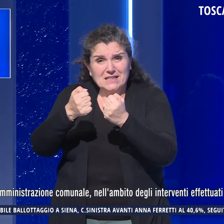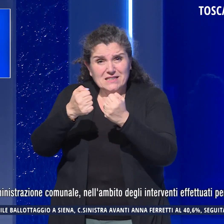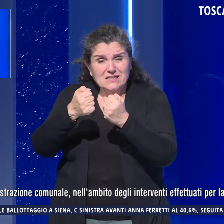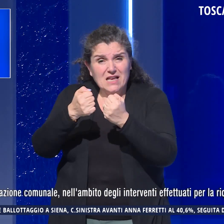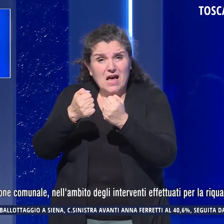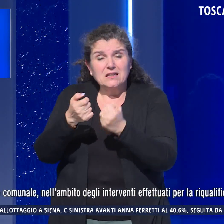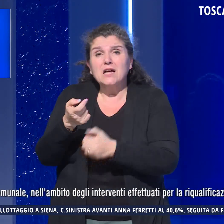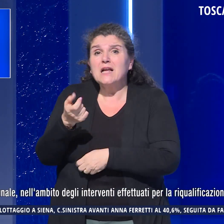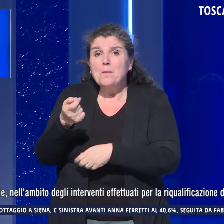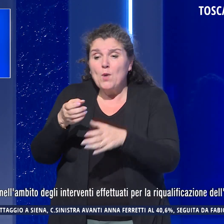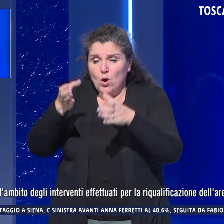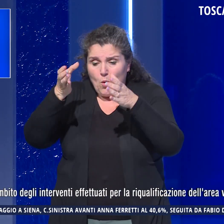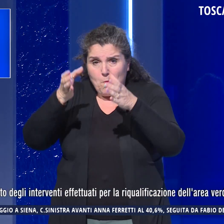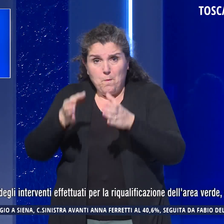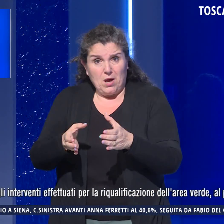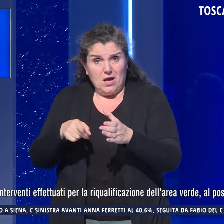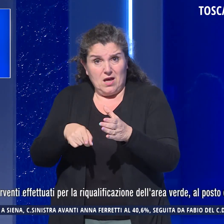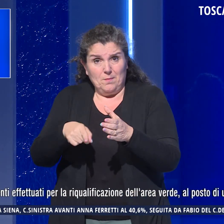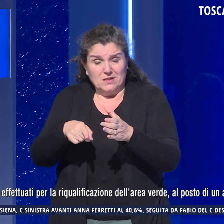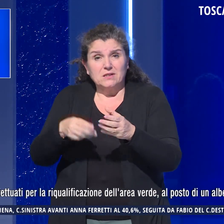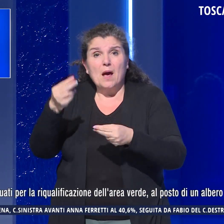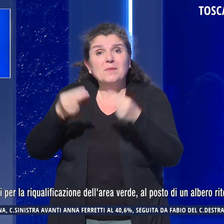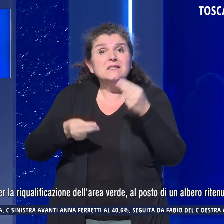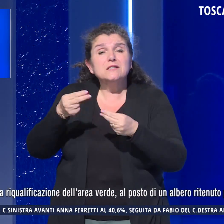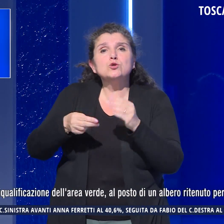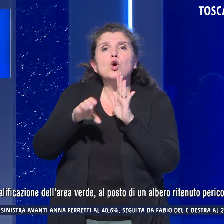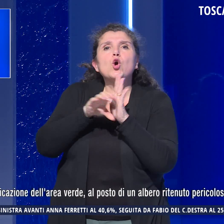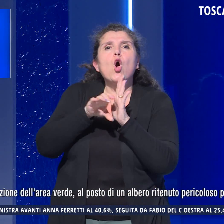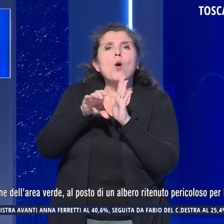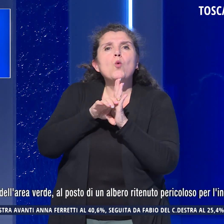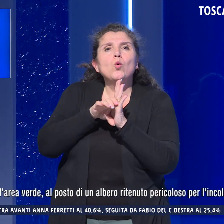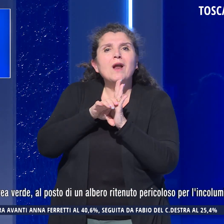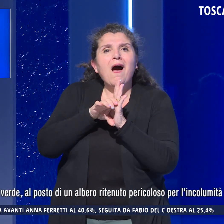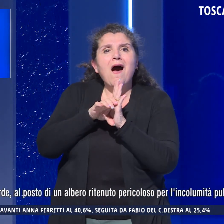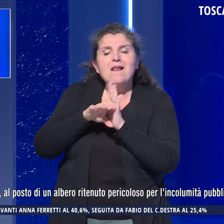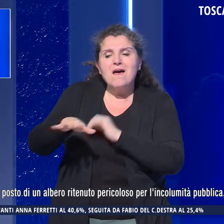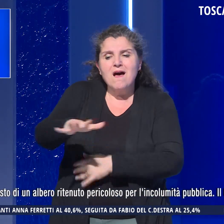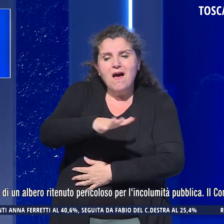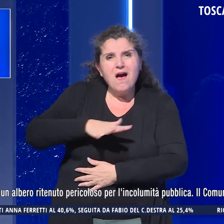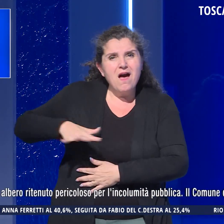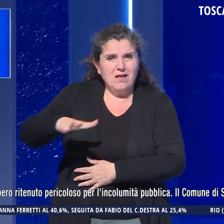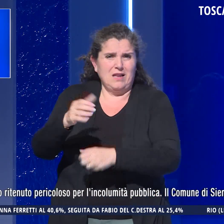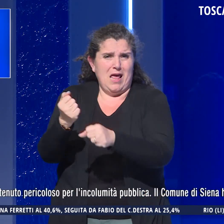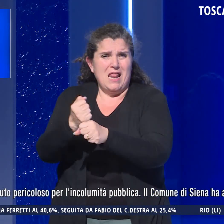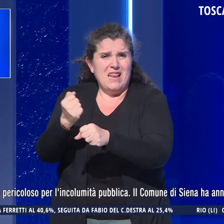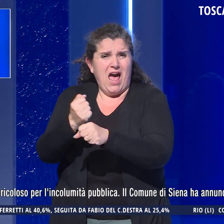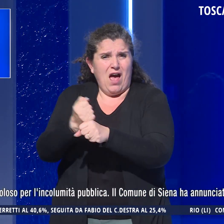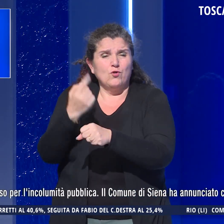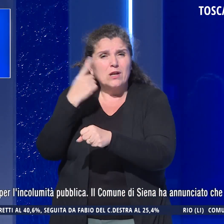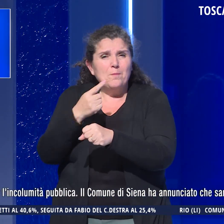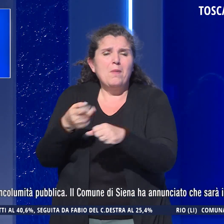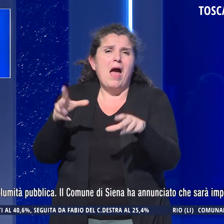poco impiantata dall'amministrazione comunale nell'ambito degli interventi per la